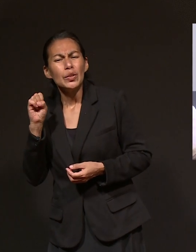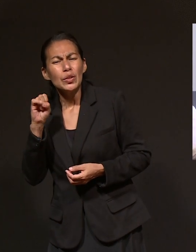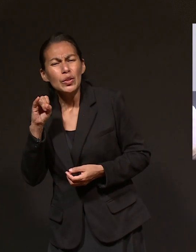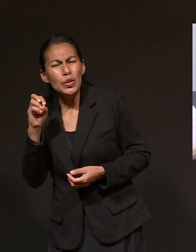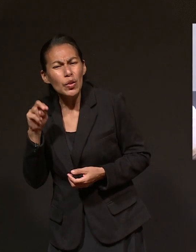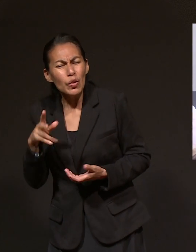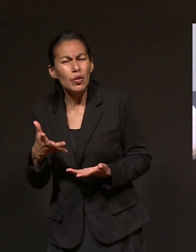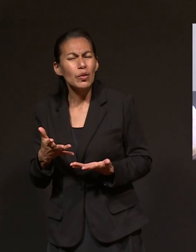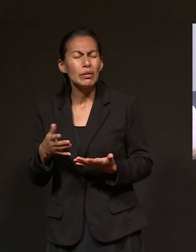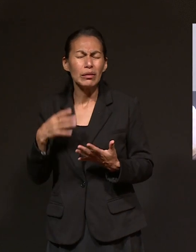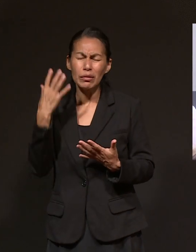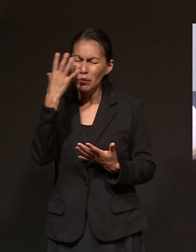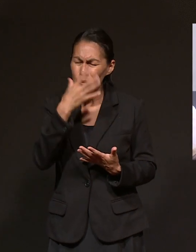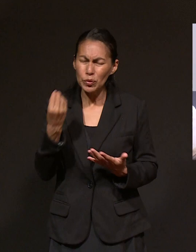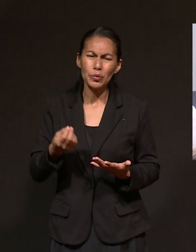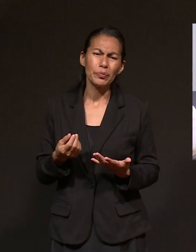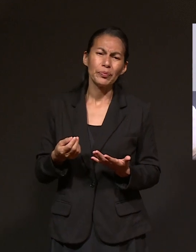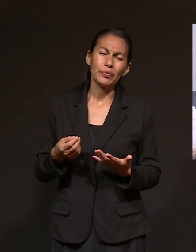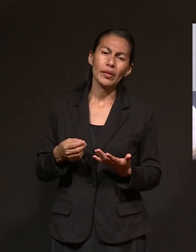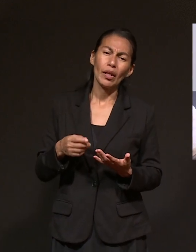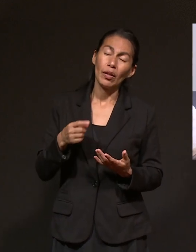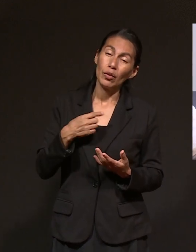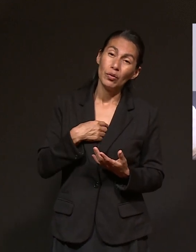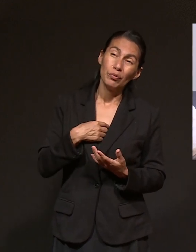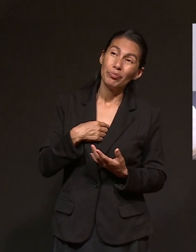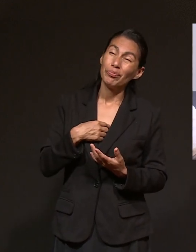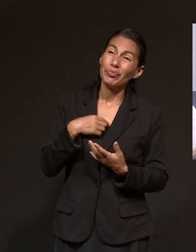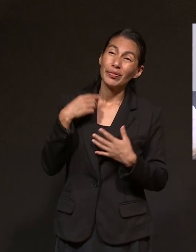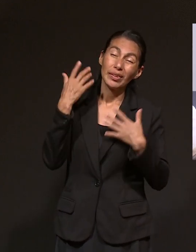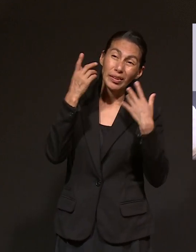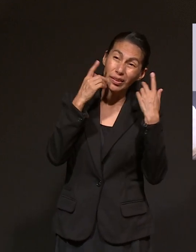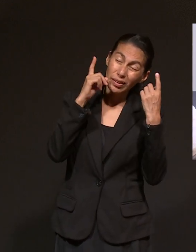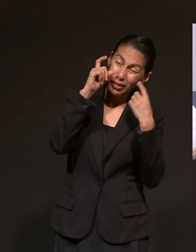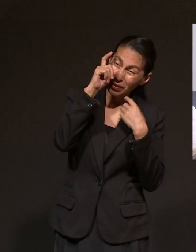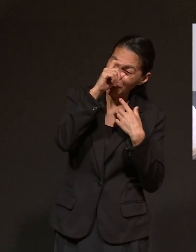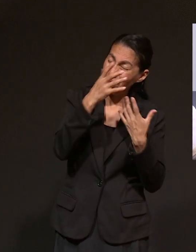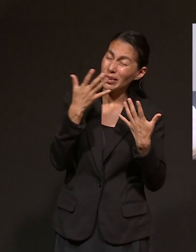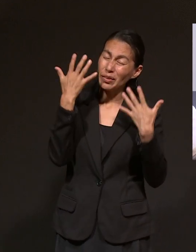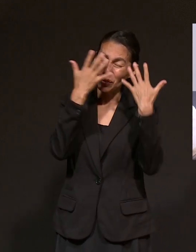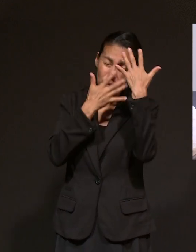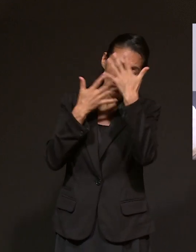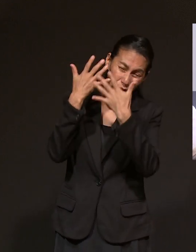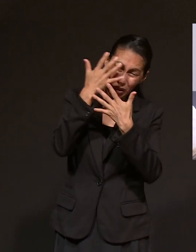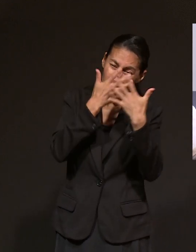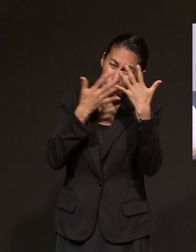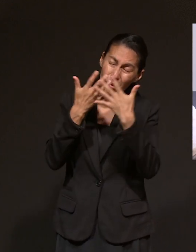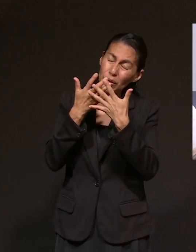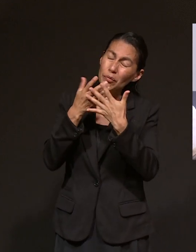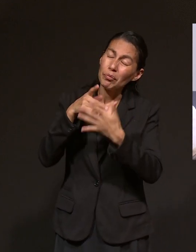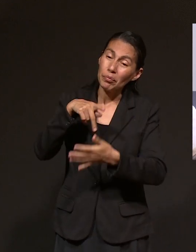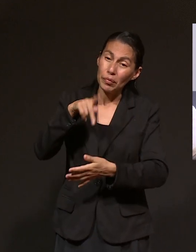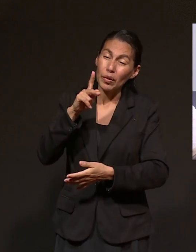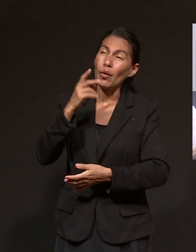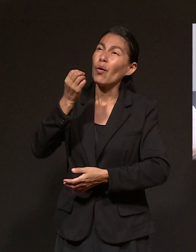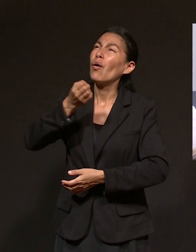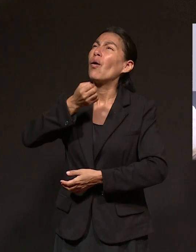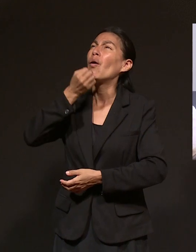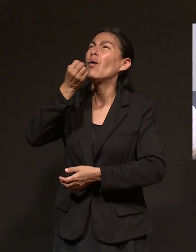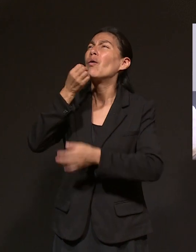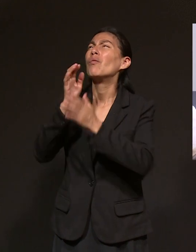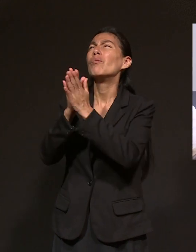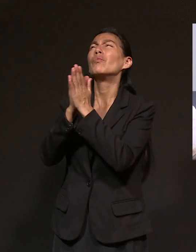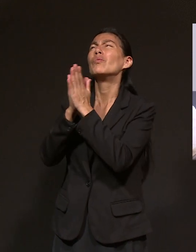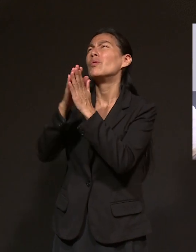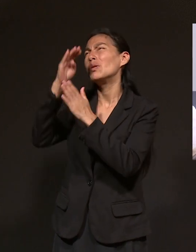Entonces, en este momento de mi vida, igual empiezo a orar solo, Señor, no sé qué hacer. No quiero equivocarme.